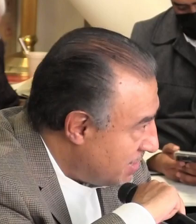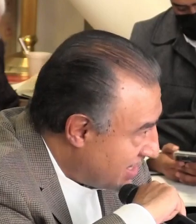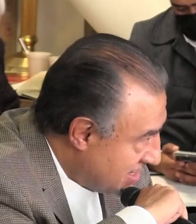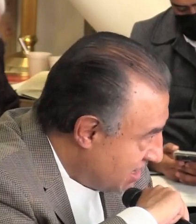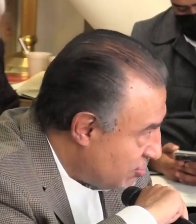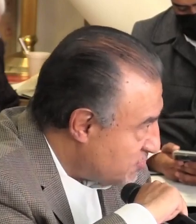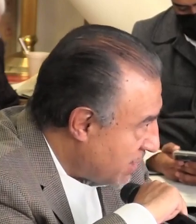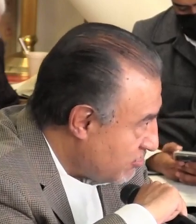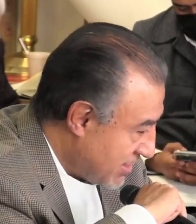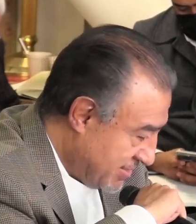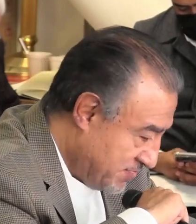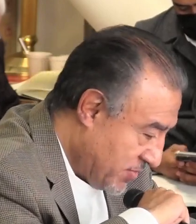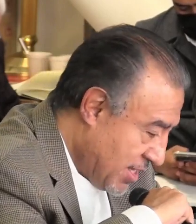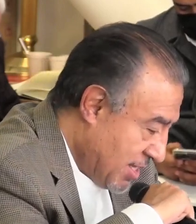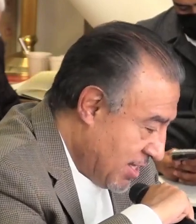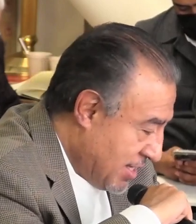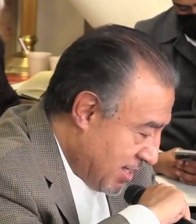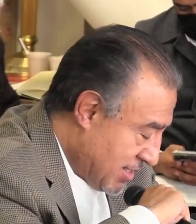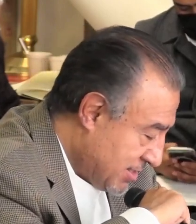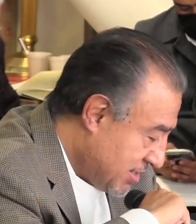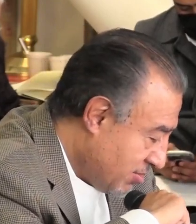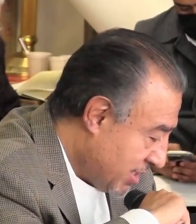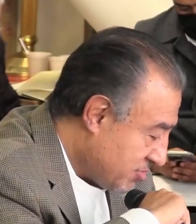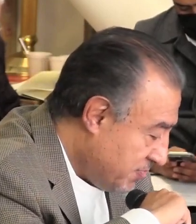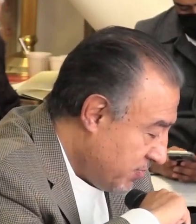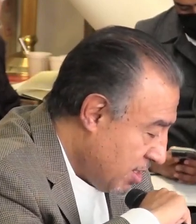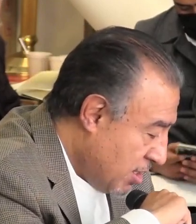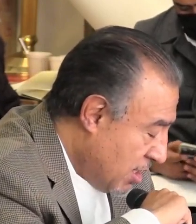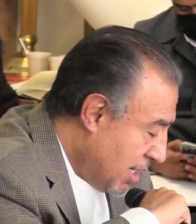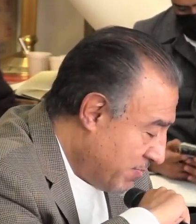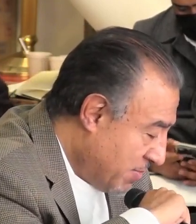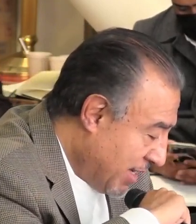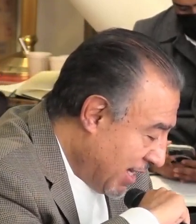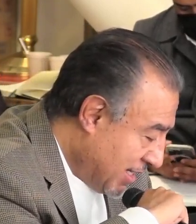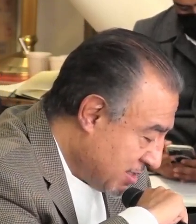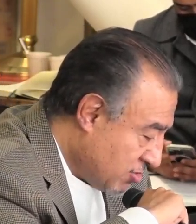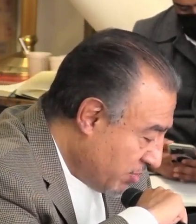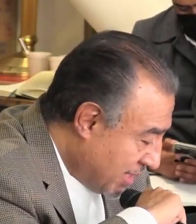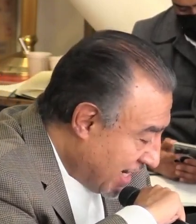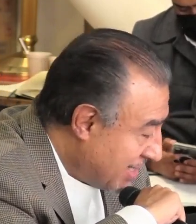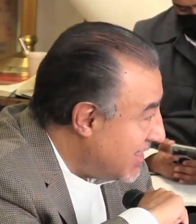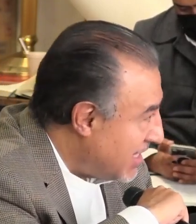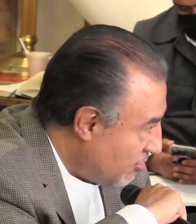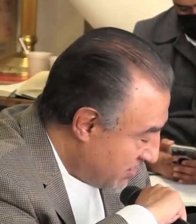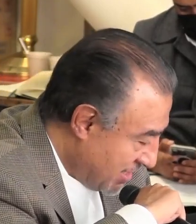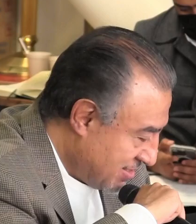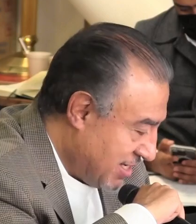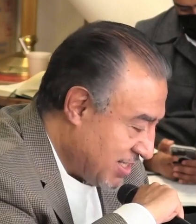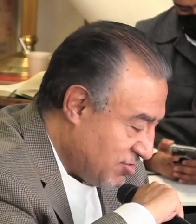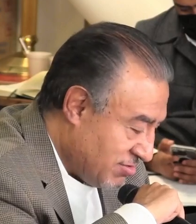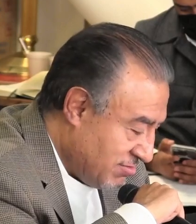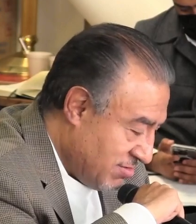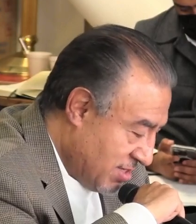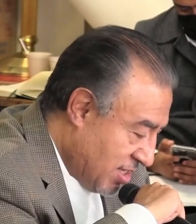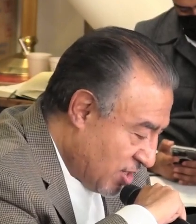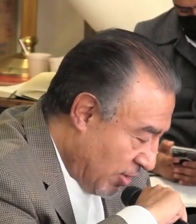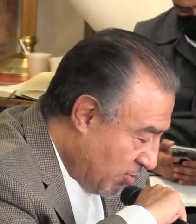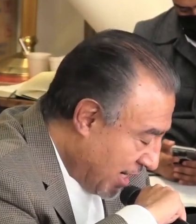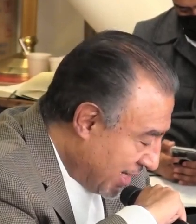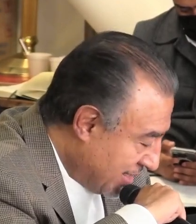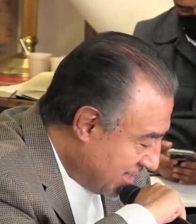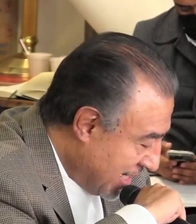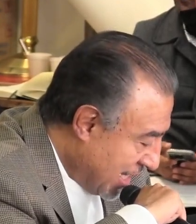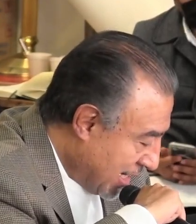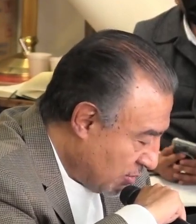voy a permitir hacerle 2 preguntas. Licenciado Ernesto. La primera es, como integrante del comité de selección,